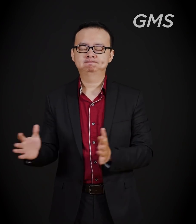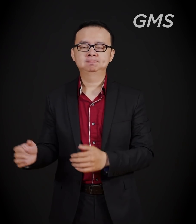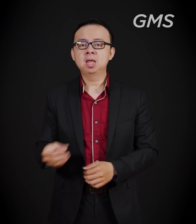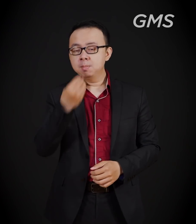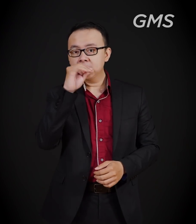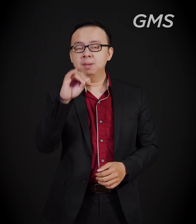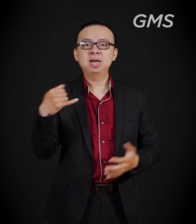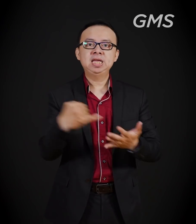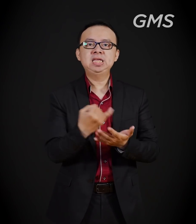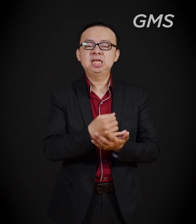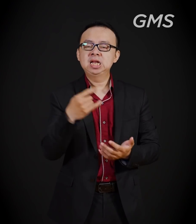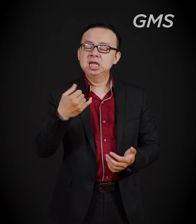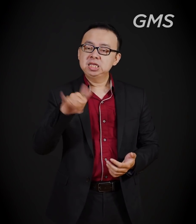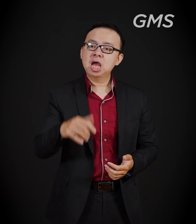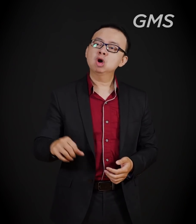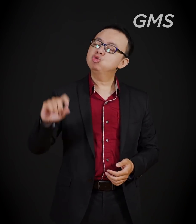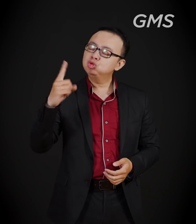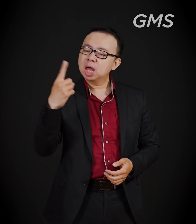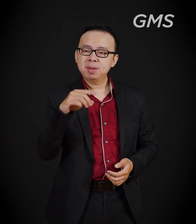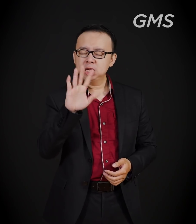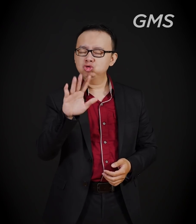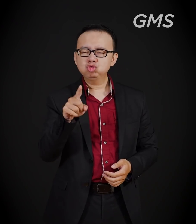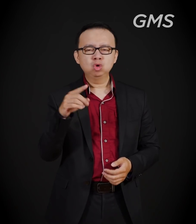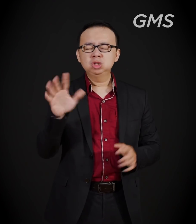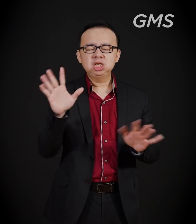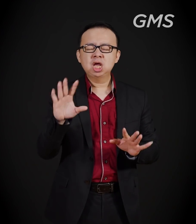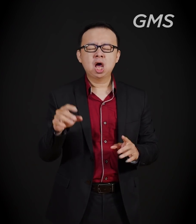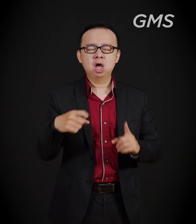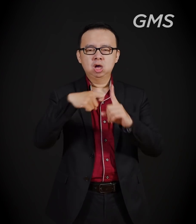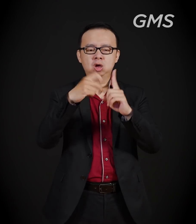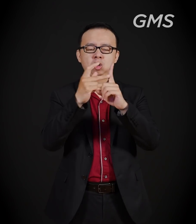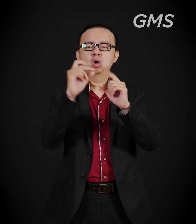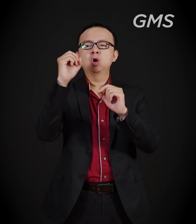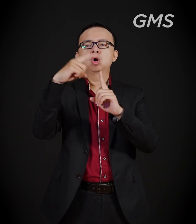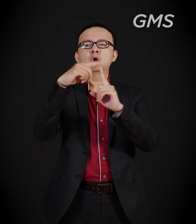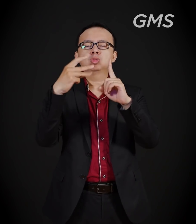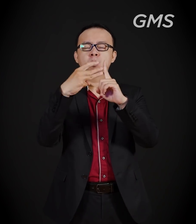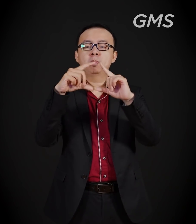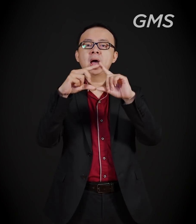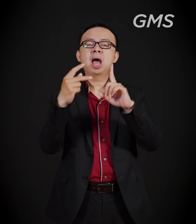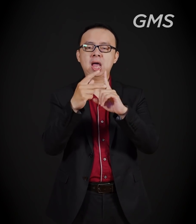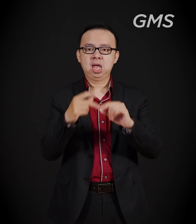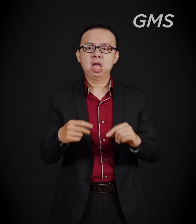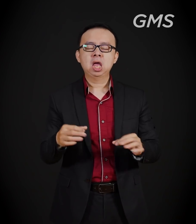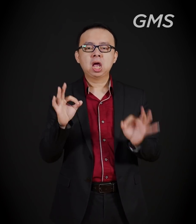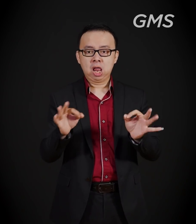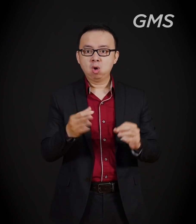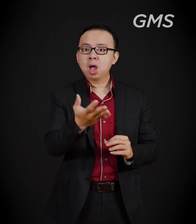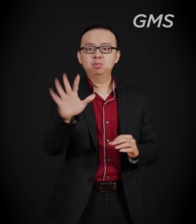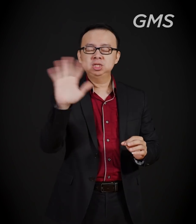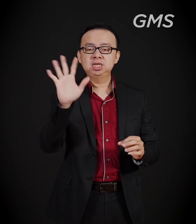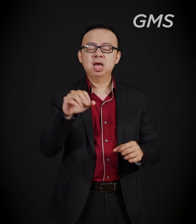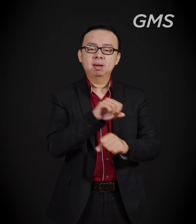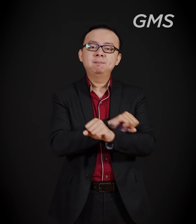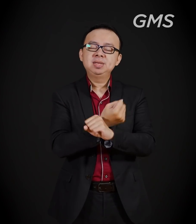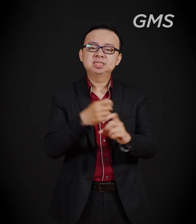terutama bukanlah dengan berkhotbah. Sudah mungkin menatap saya dan berkata, saya tidak bisa berkhotbah, fine. Tapi sudah bisa hidup sebagai